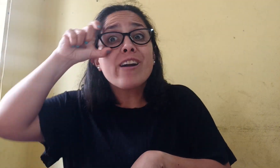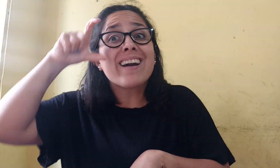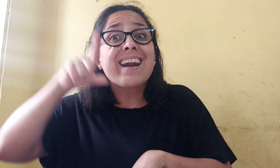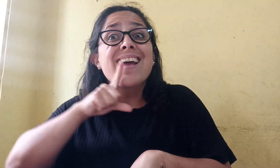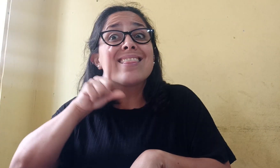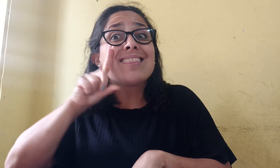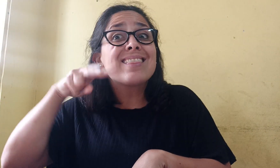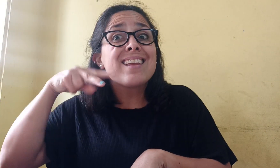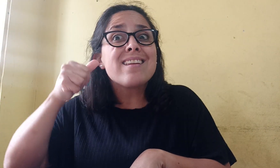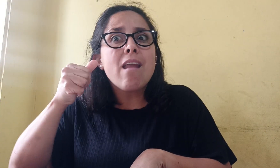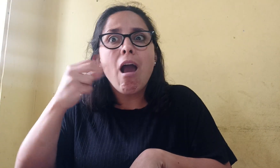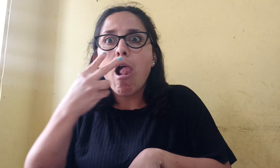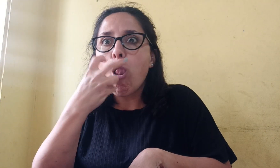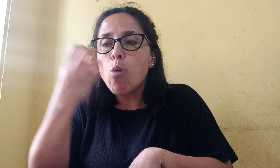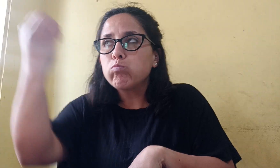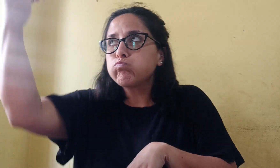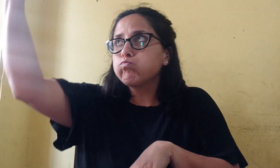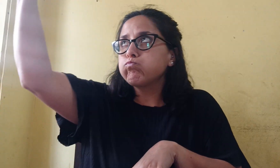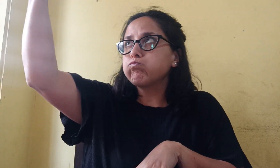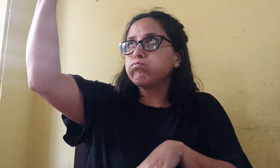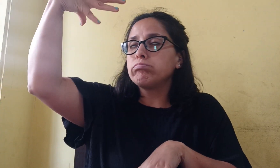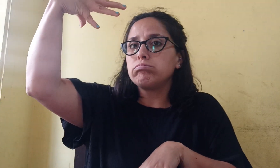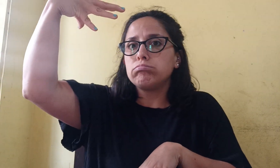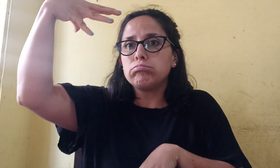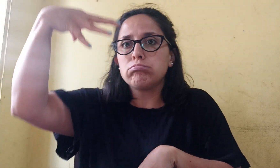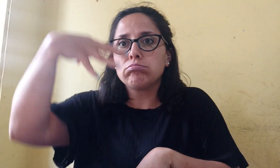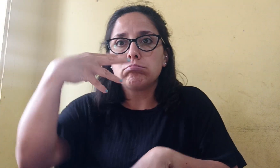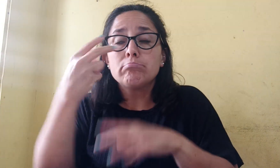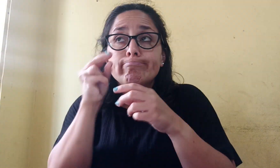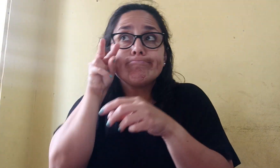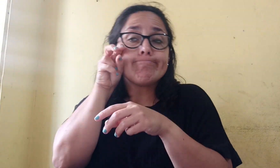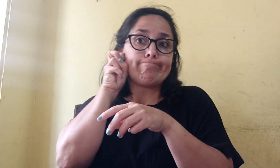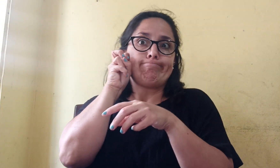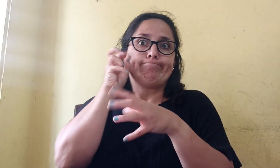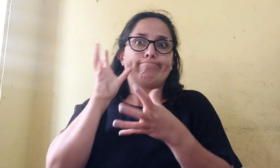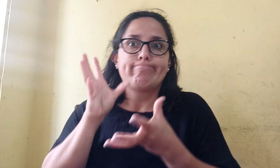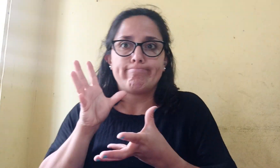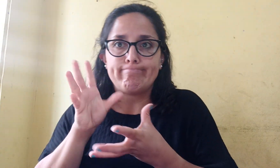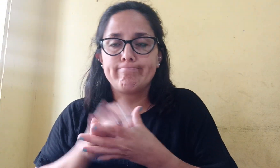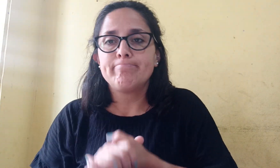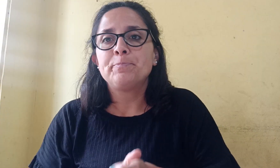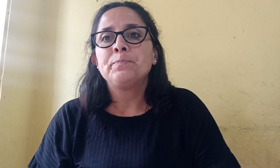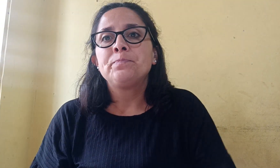luz. Son distintos tipos de receptores y van a llevar información.